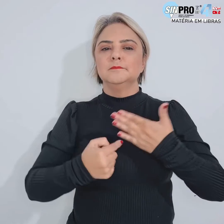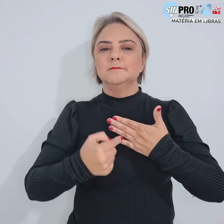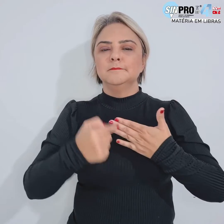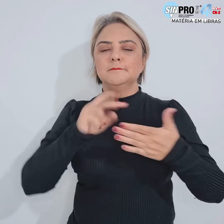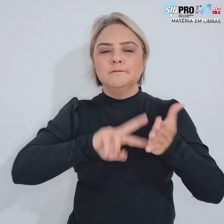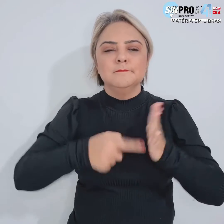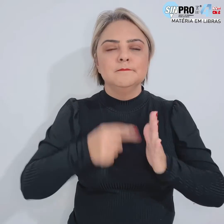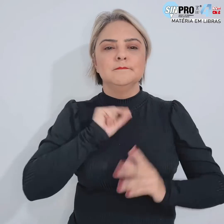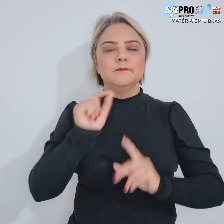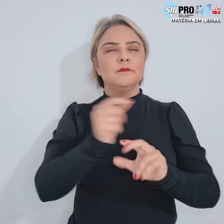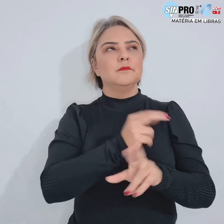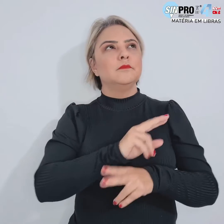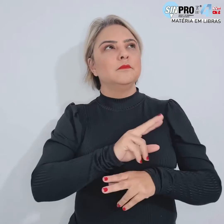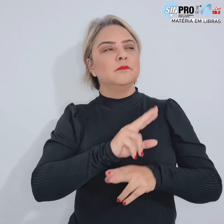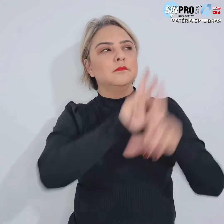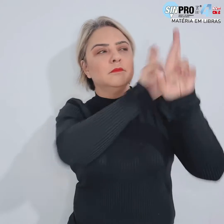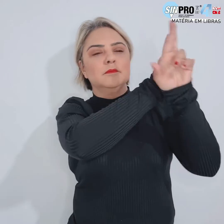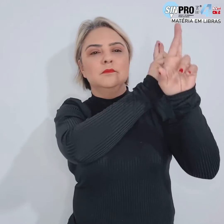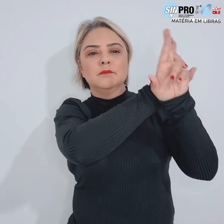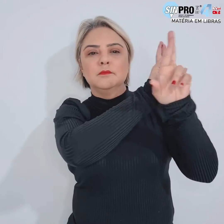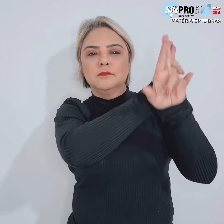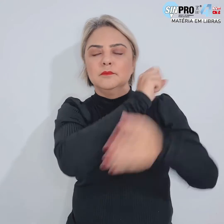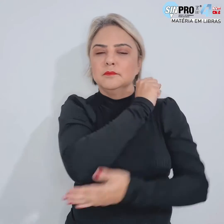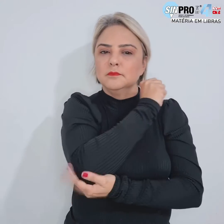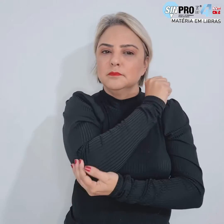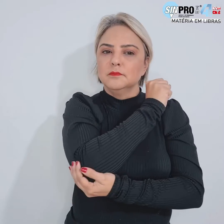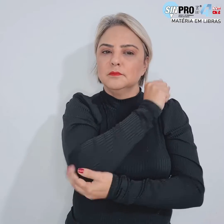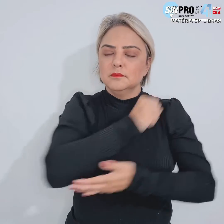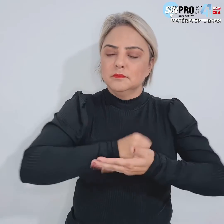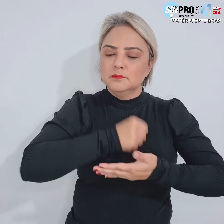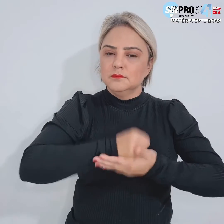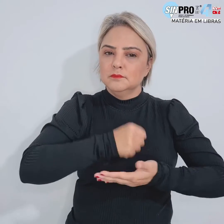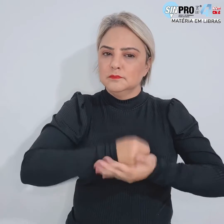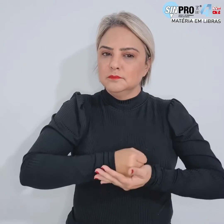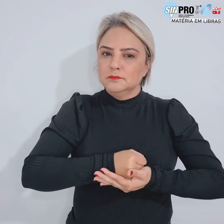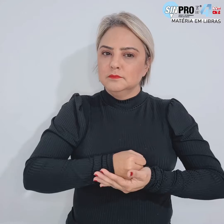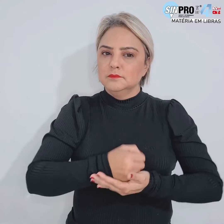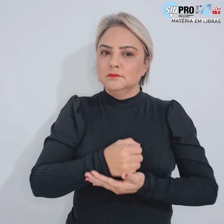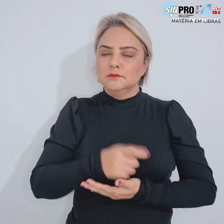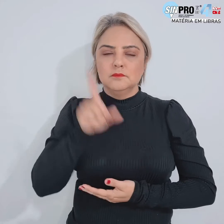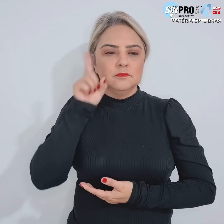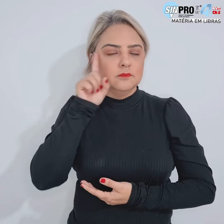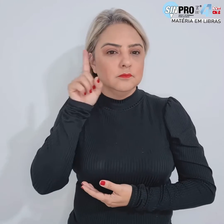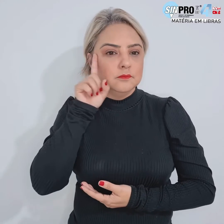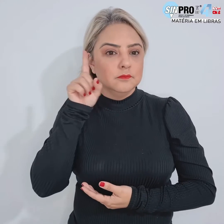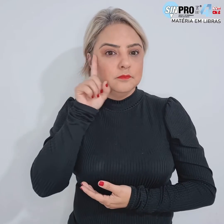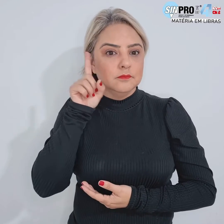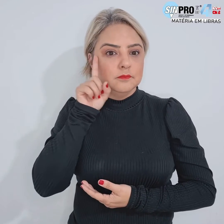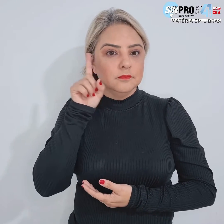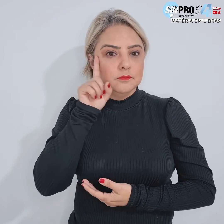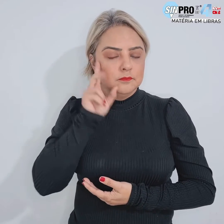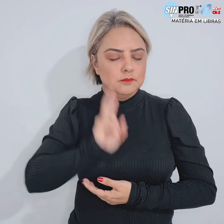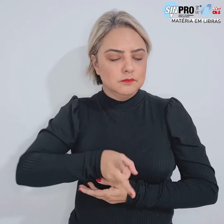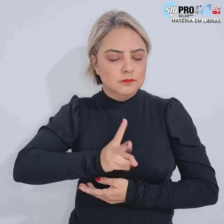e esperança asseguradas pela luta radical, diária e incessantemente da